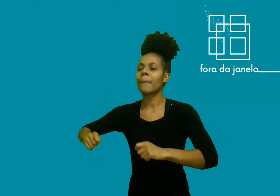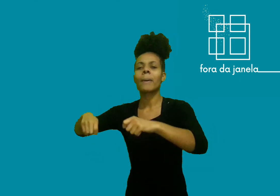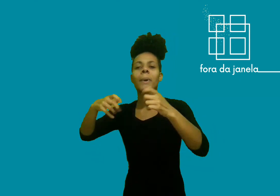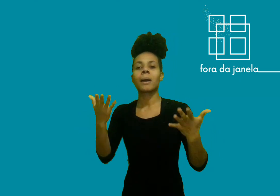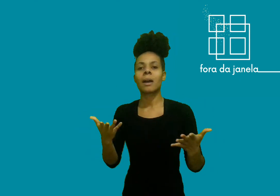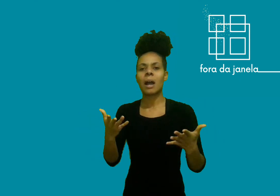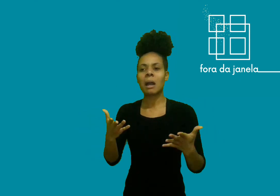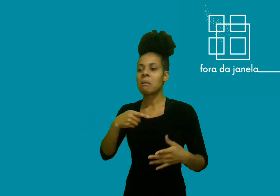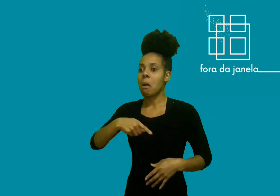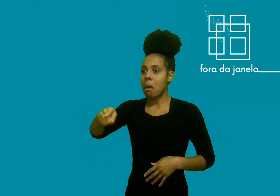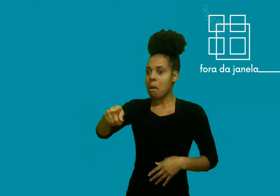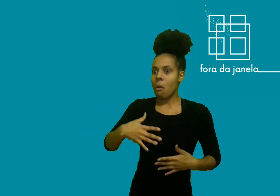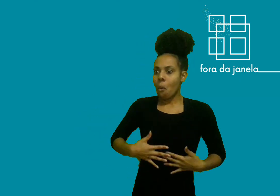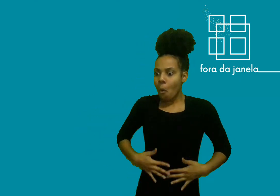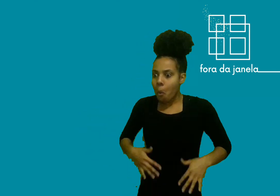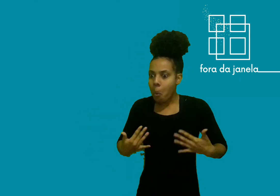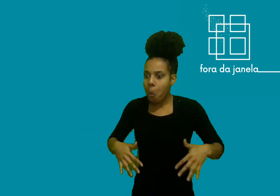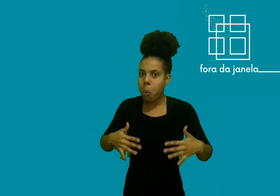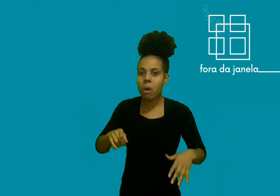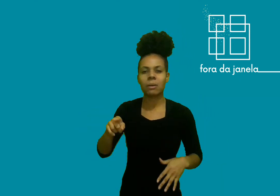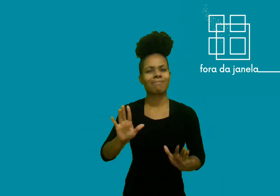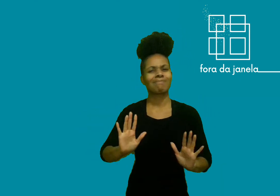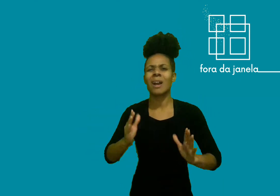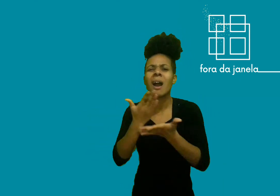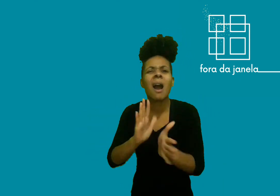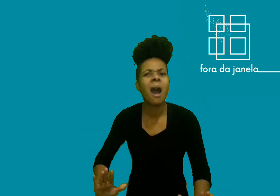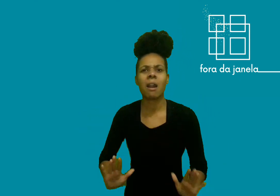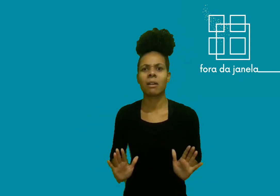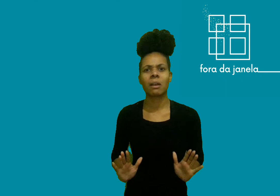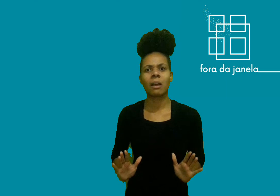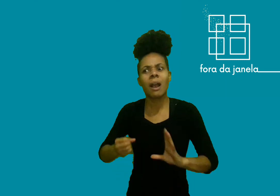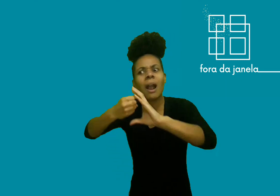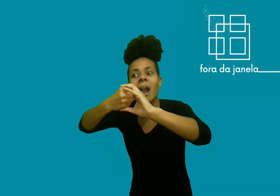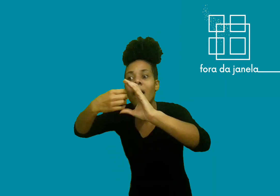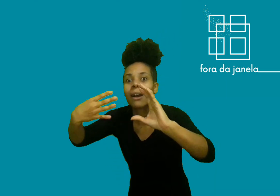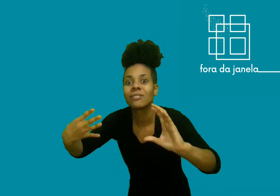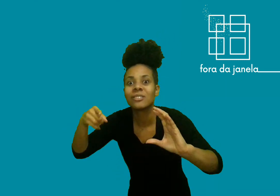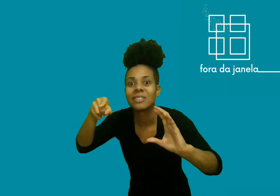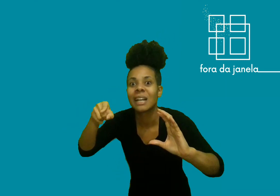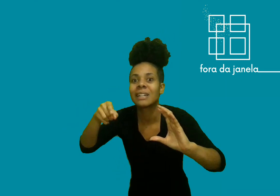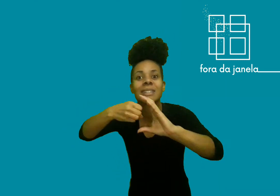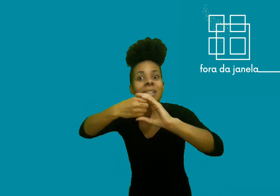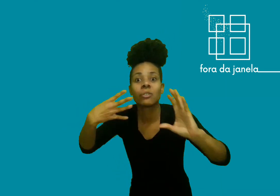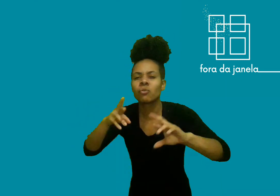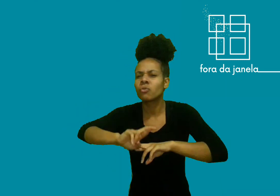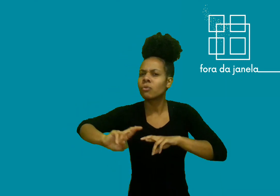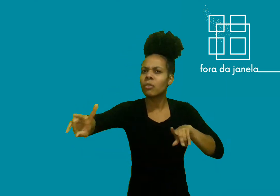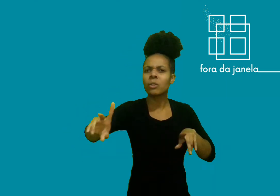disso, que essa palavra deficiente, ela traz muito uma ideia de falha, de defeito, né? E